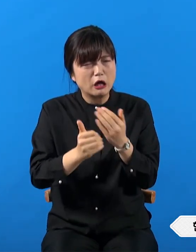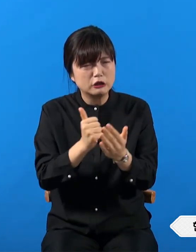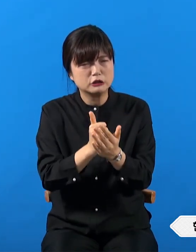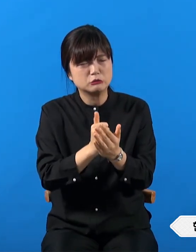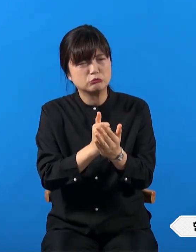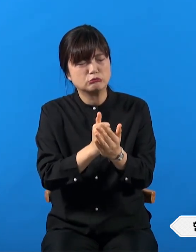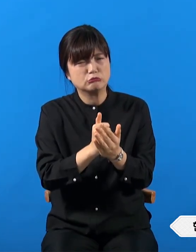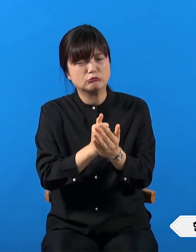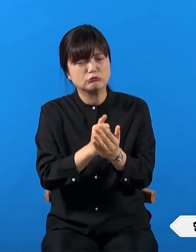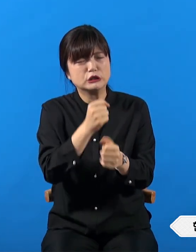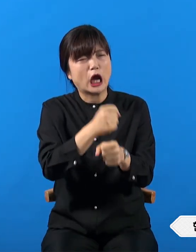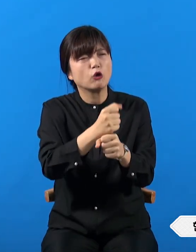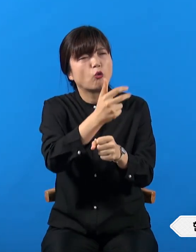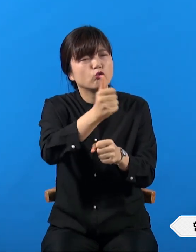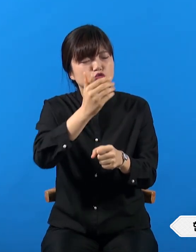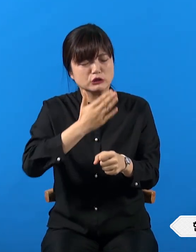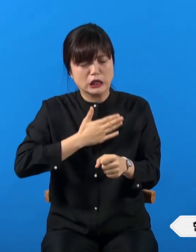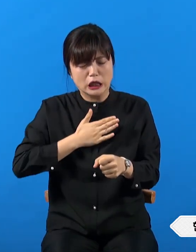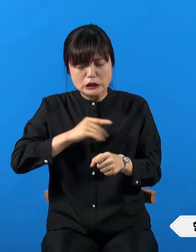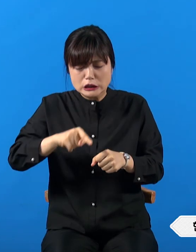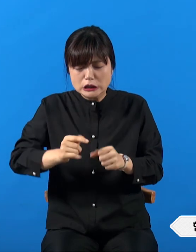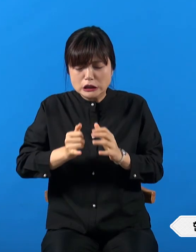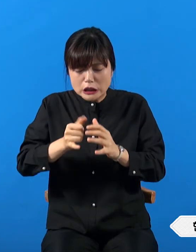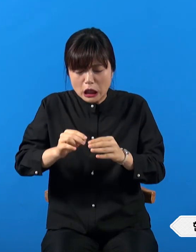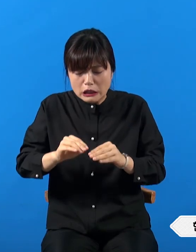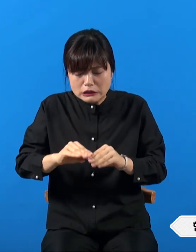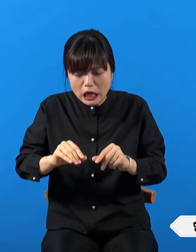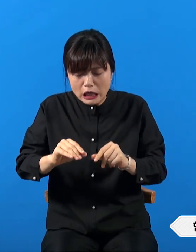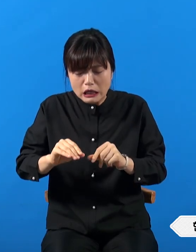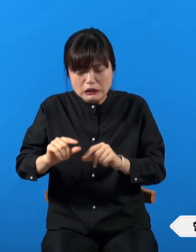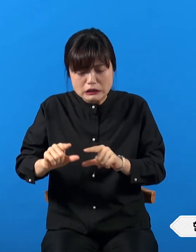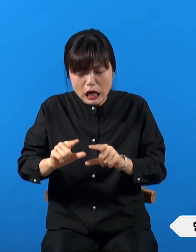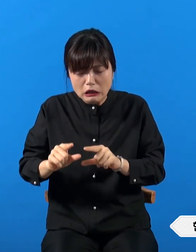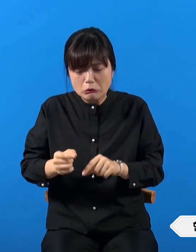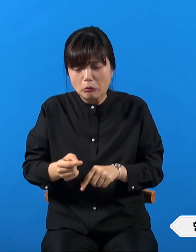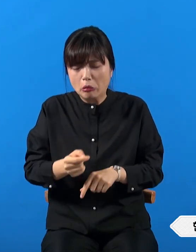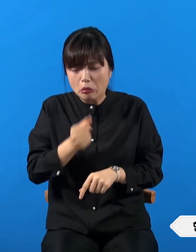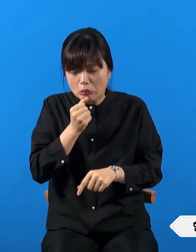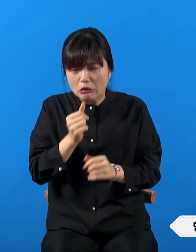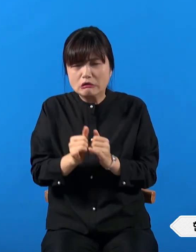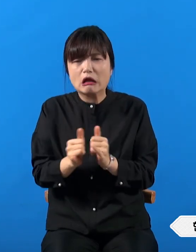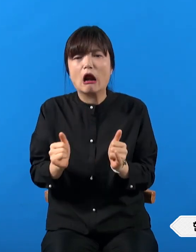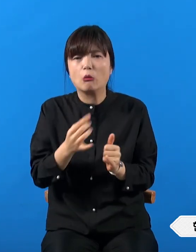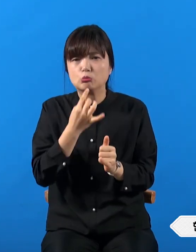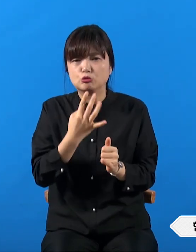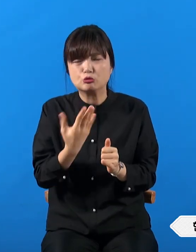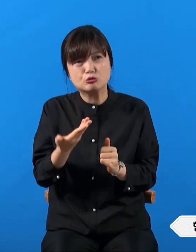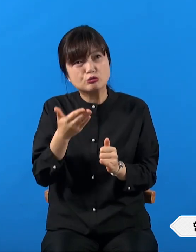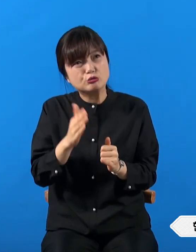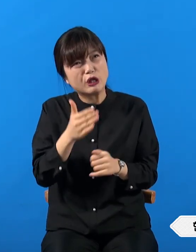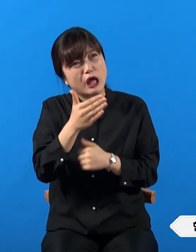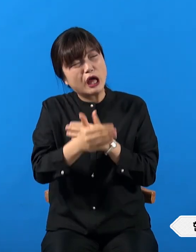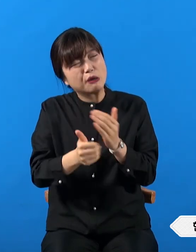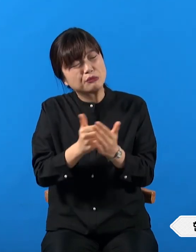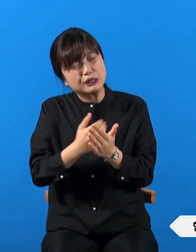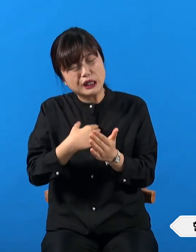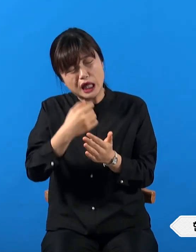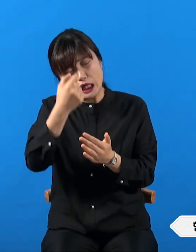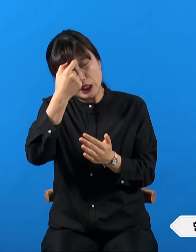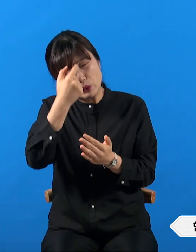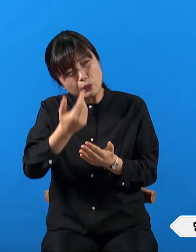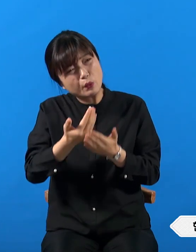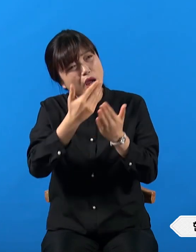초월자시고 나는 그저 이 땅에 사는 작은 하나의 피조물에 불과한데 내가 드리는 그